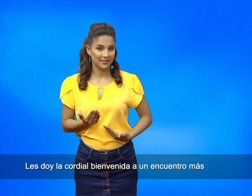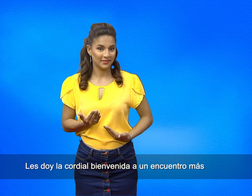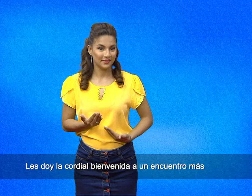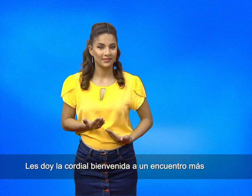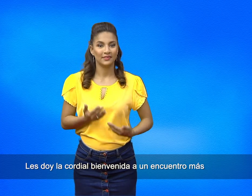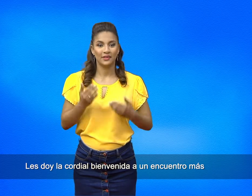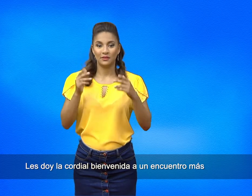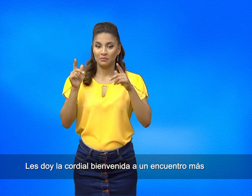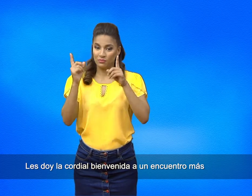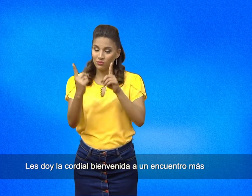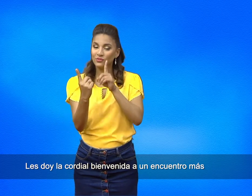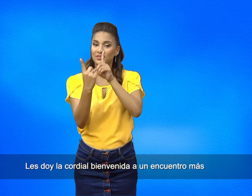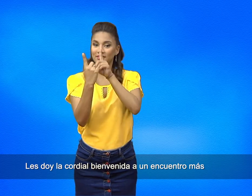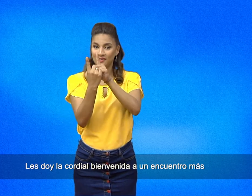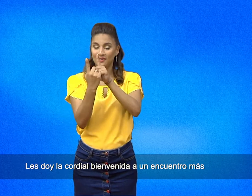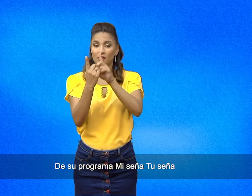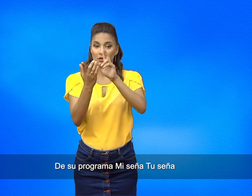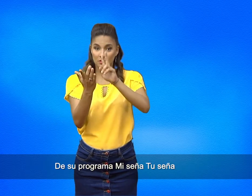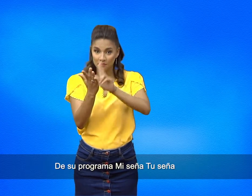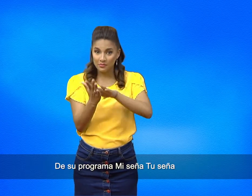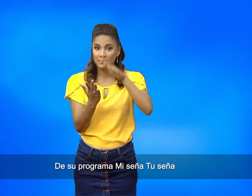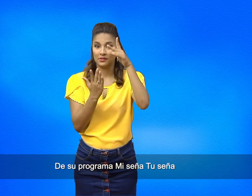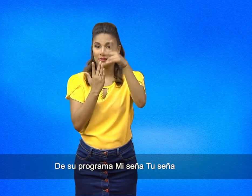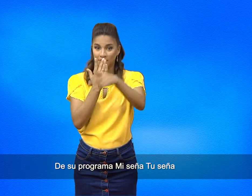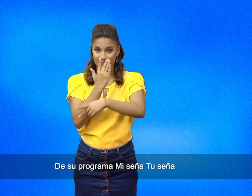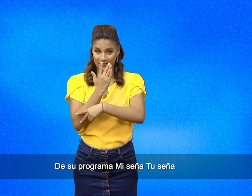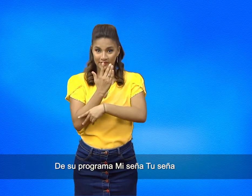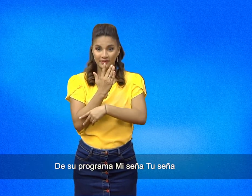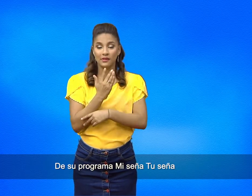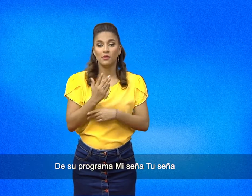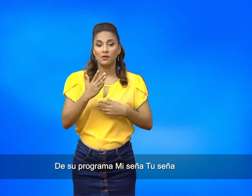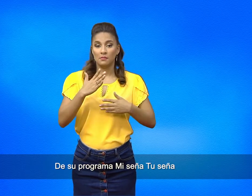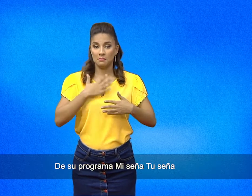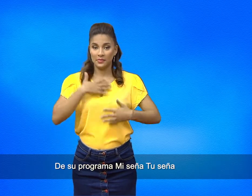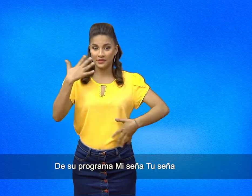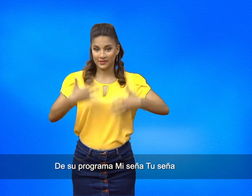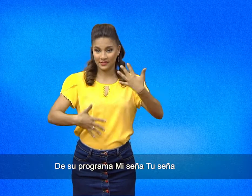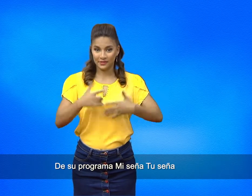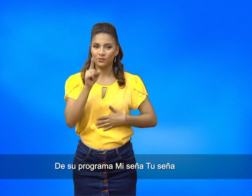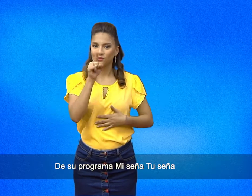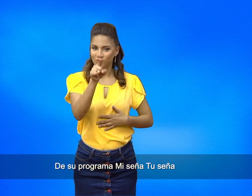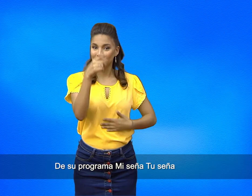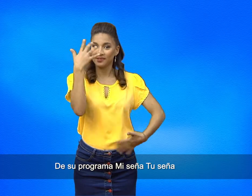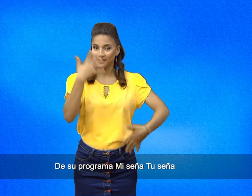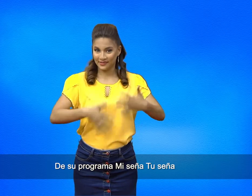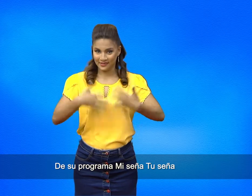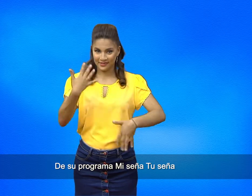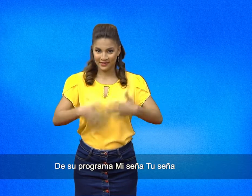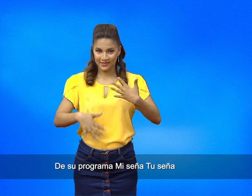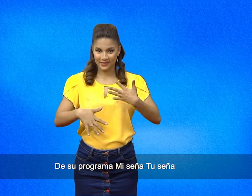a un encuentro más de su programa me enseña tu seña